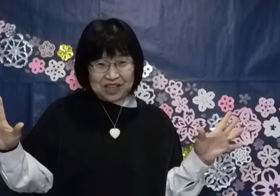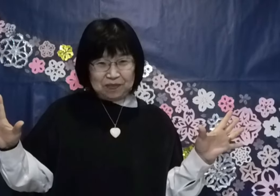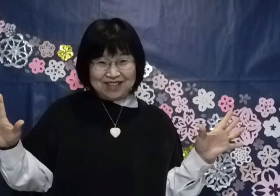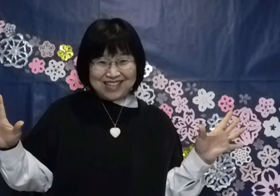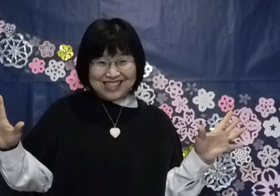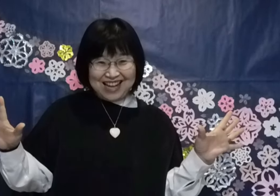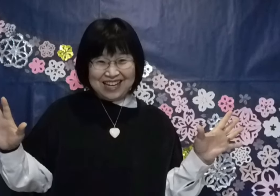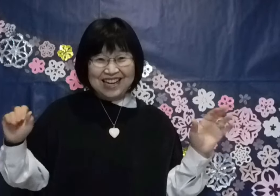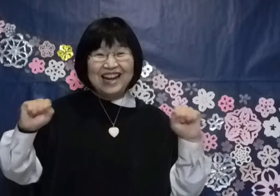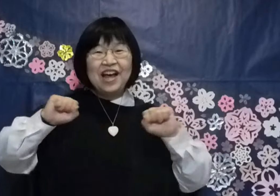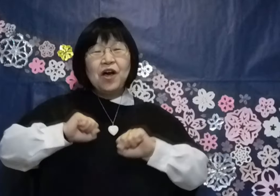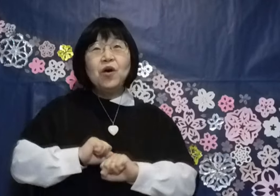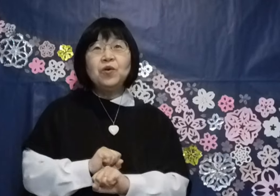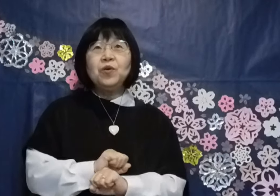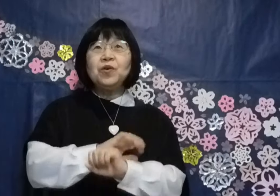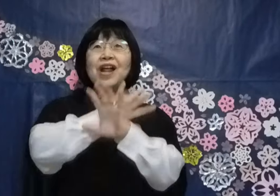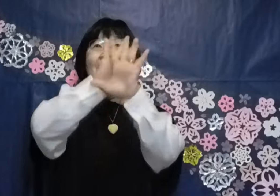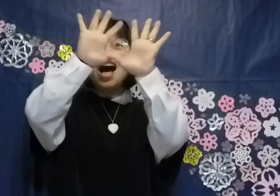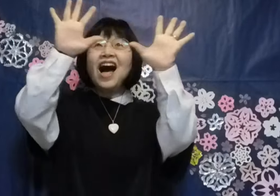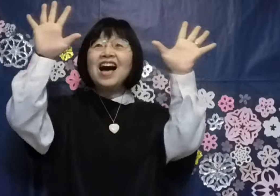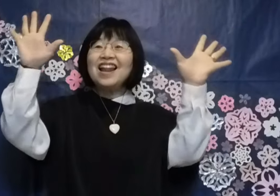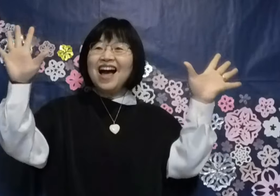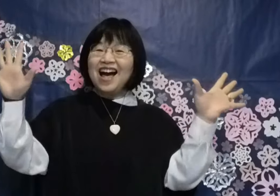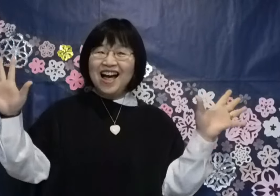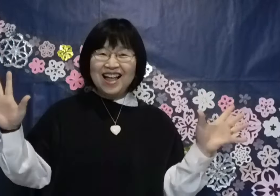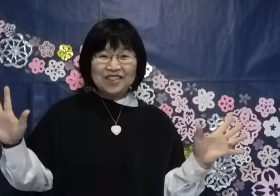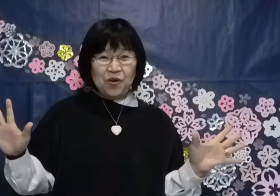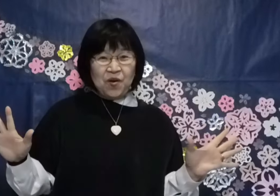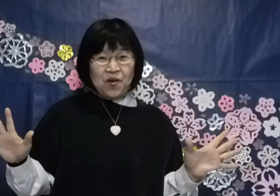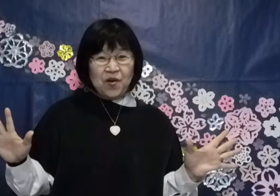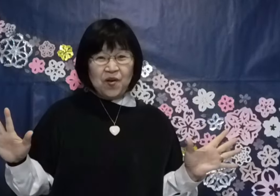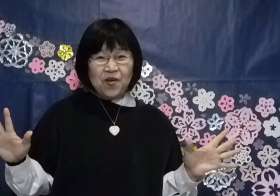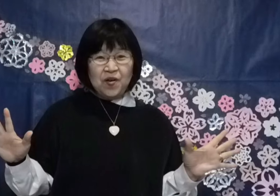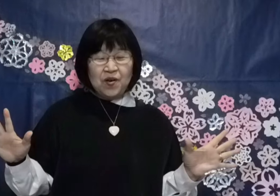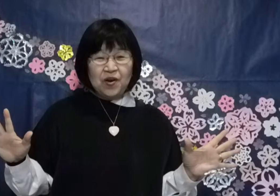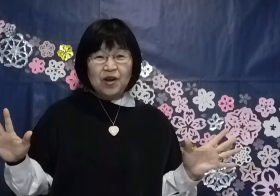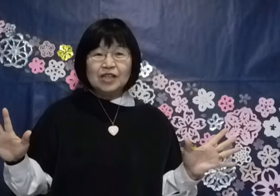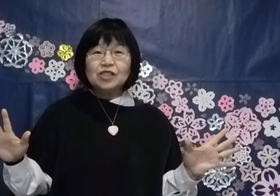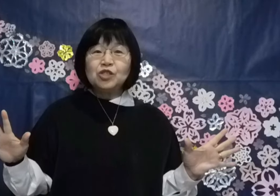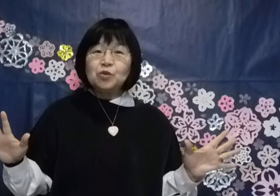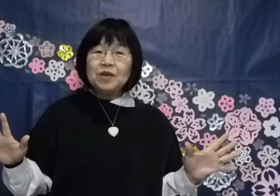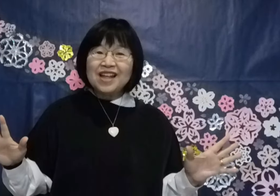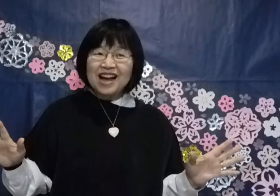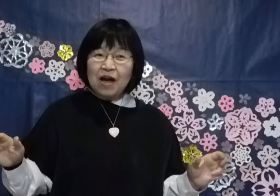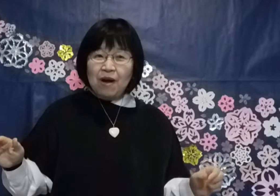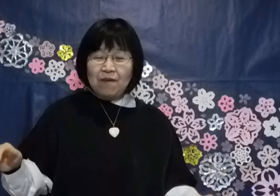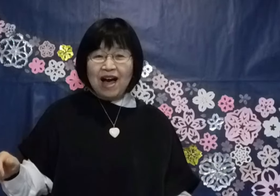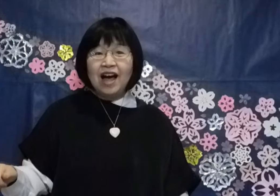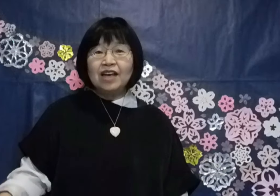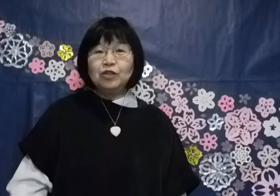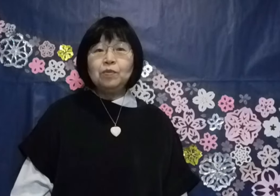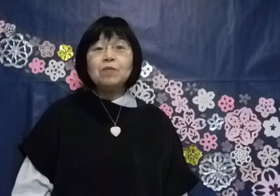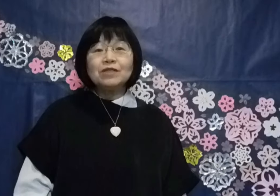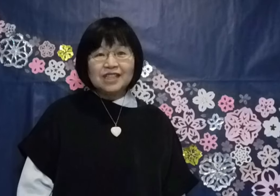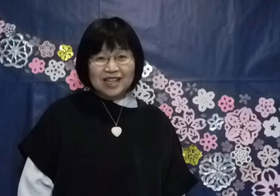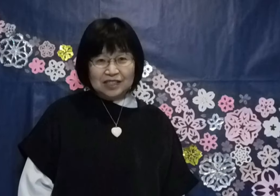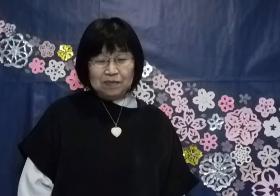みてください。うららの、隅田川は指文字で出します